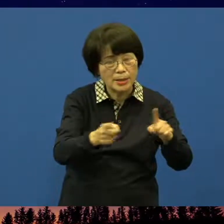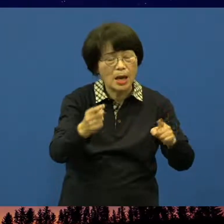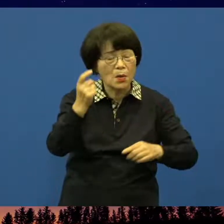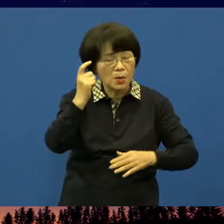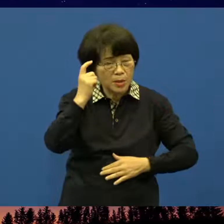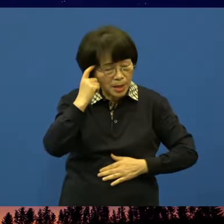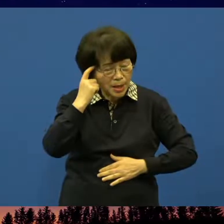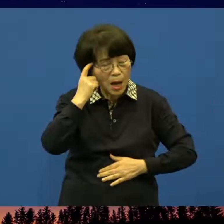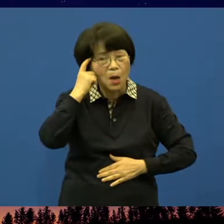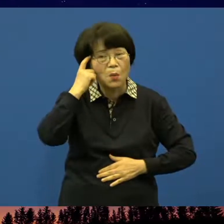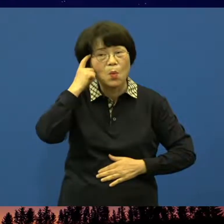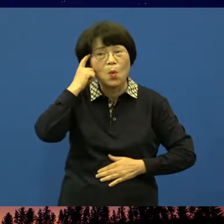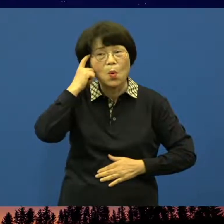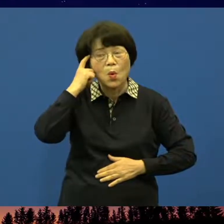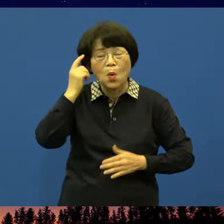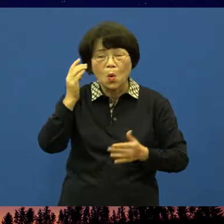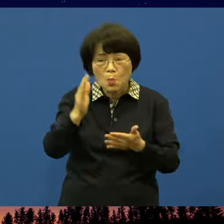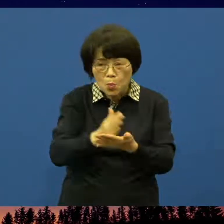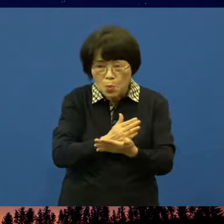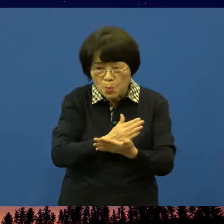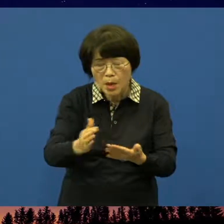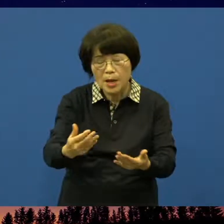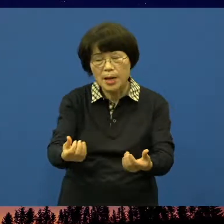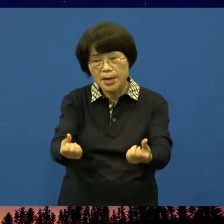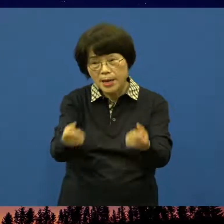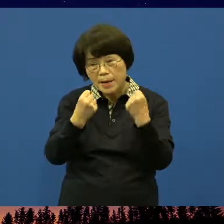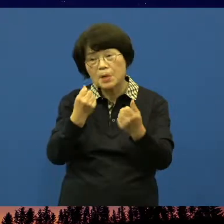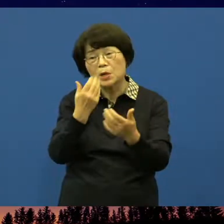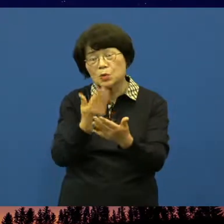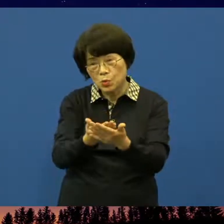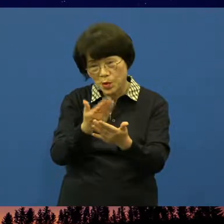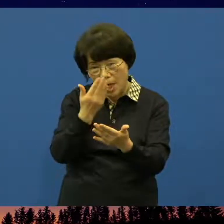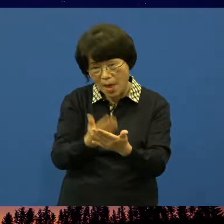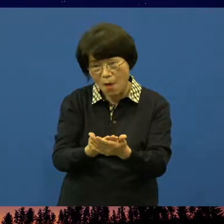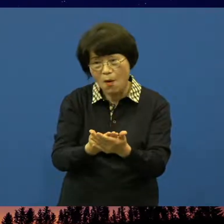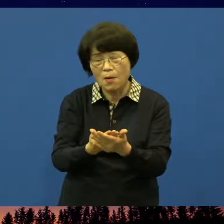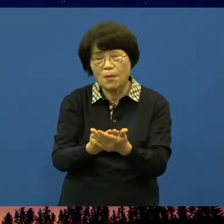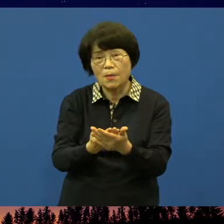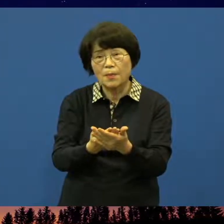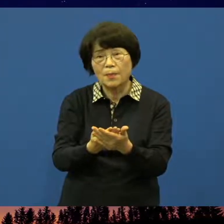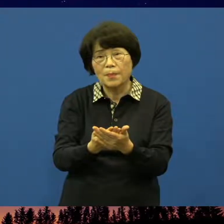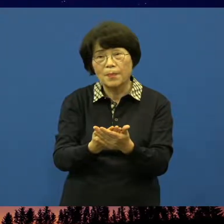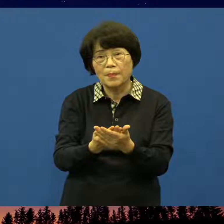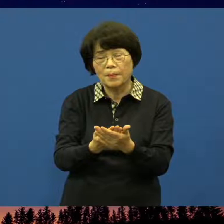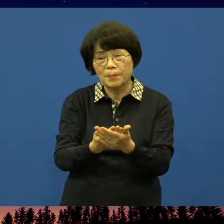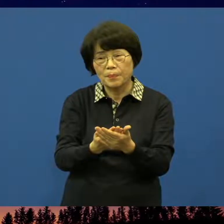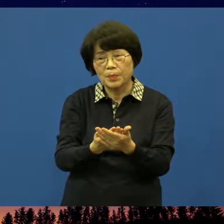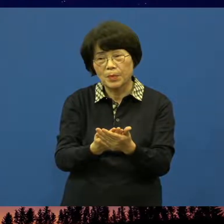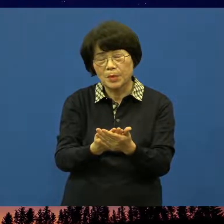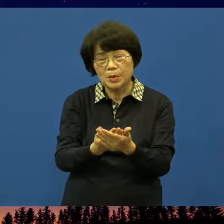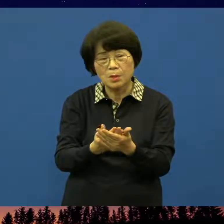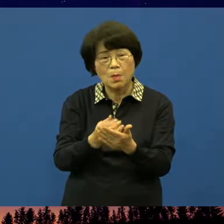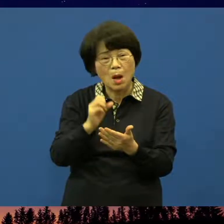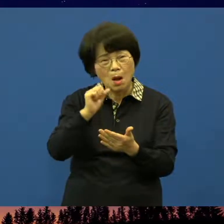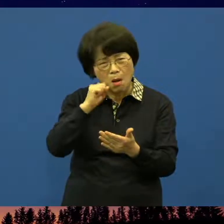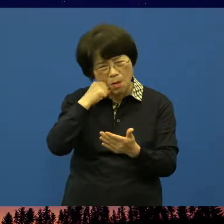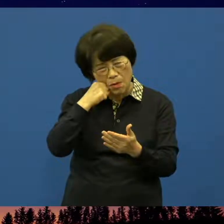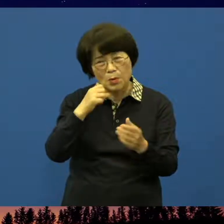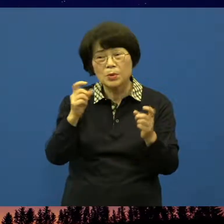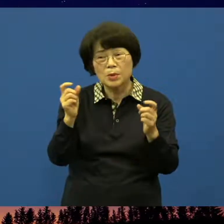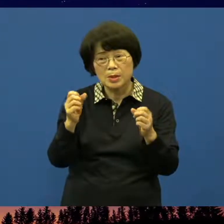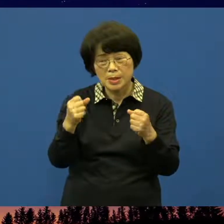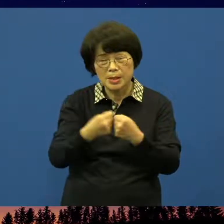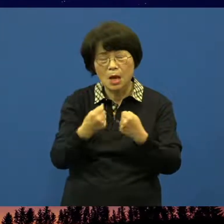생각하고 분별해내는 능력을 갖게 하여 주시옵소서. 이는 쉬운 싸움이 아니죠. 세계관의 싸움이기